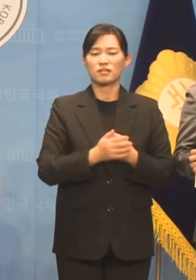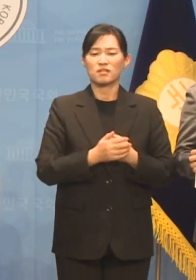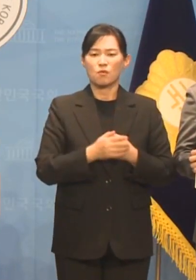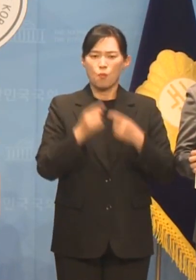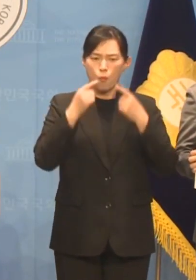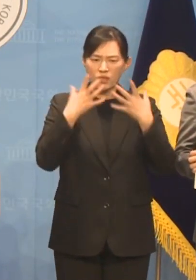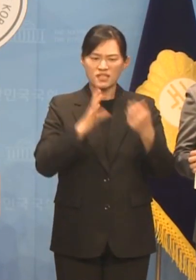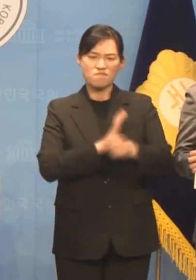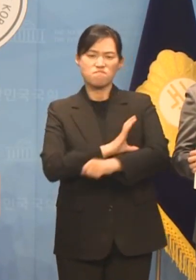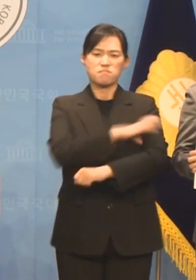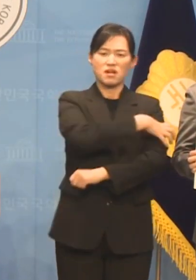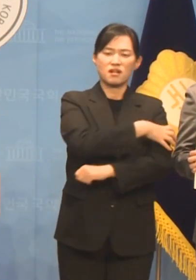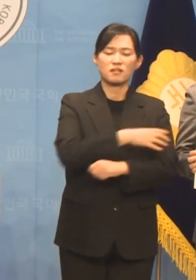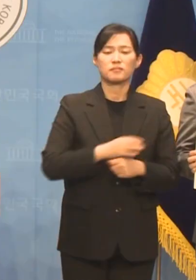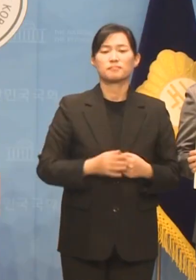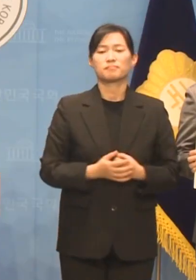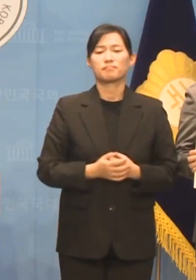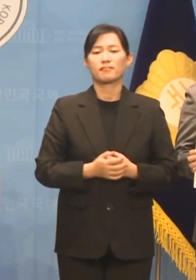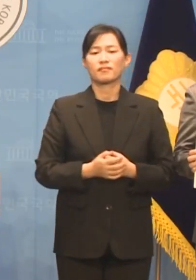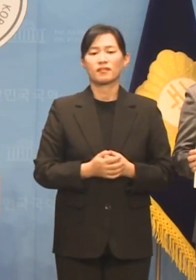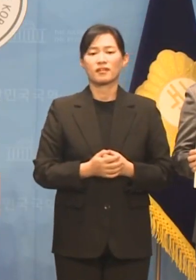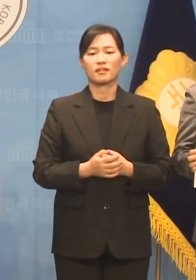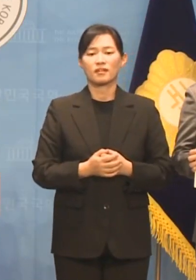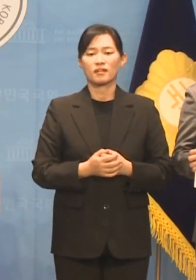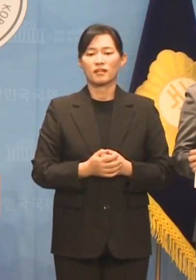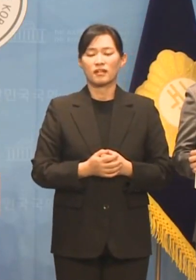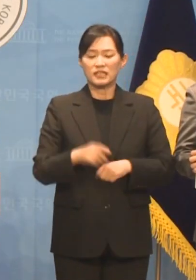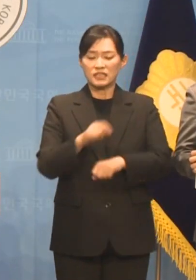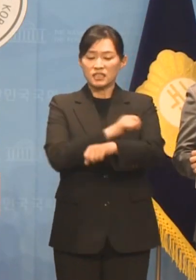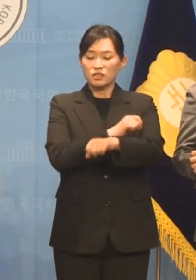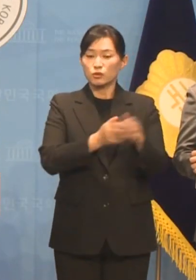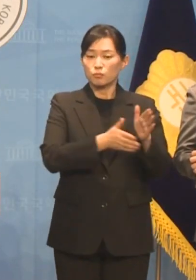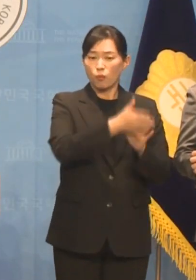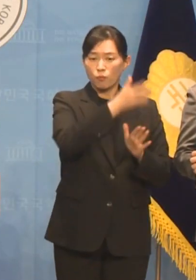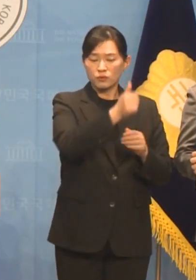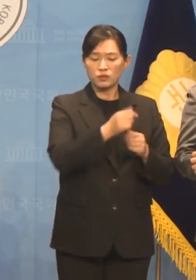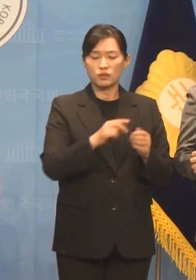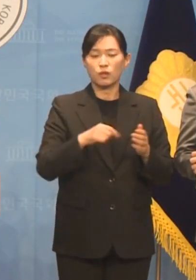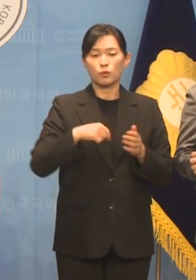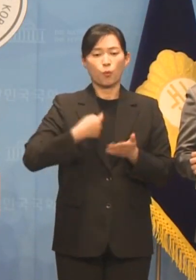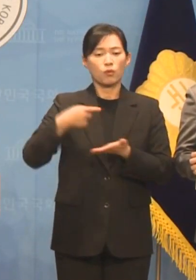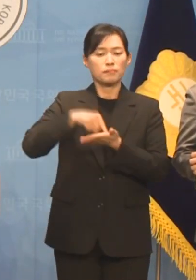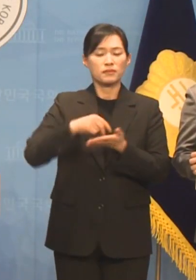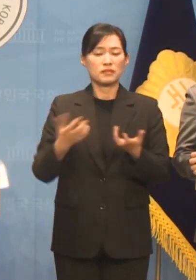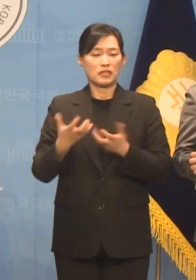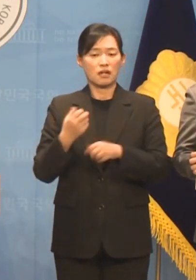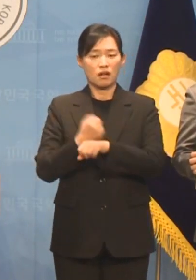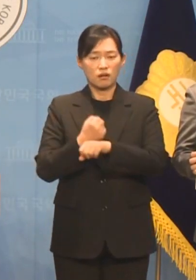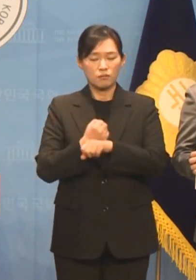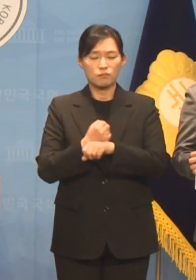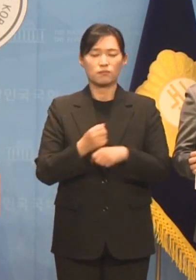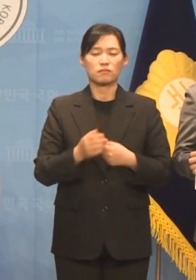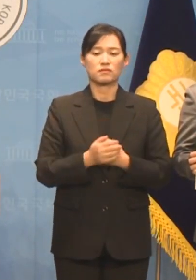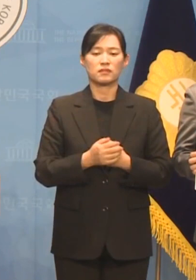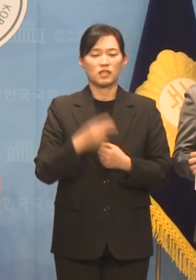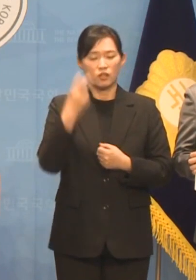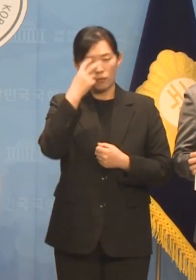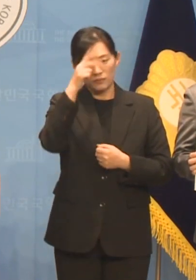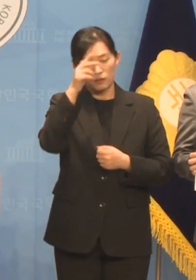명백한 직권남용이다. 대검 예규에는 특수본은 독립해서 직무를 수행하고